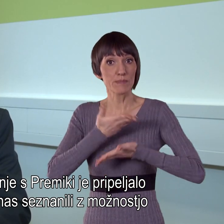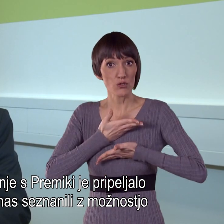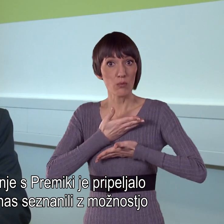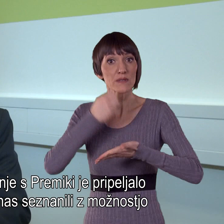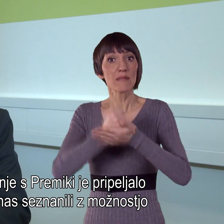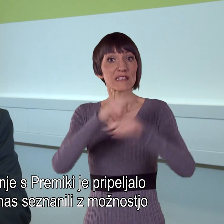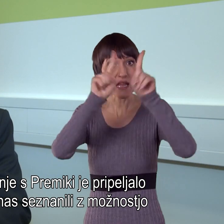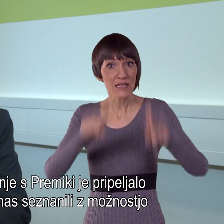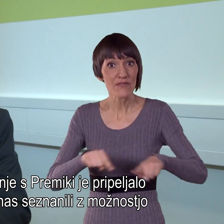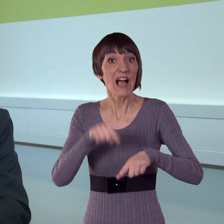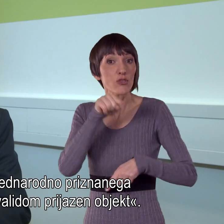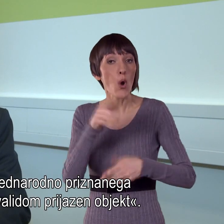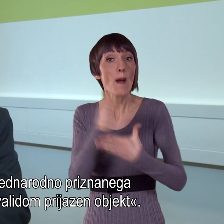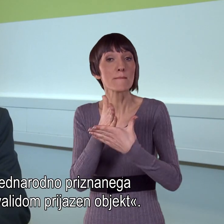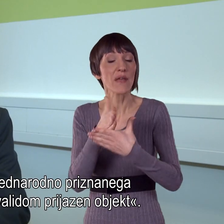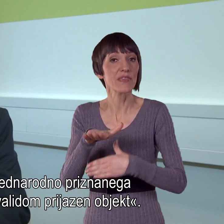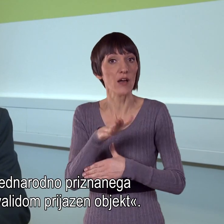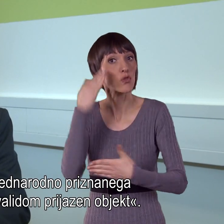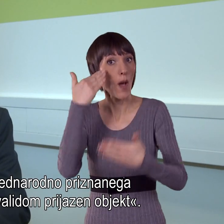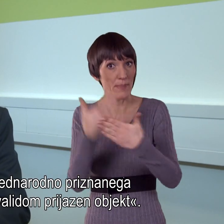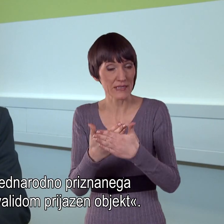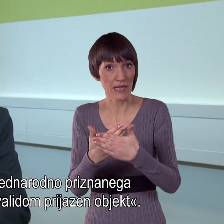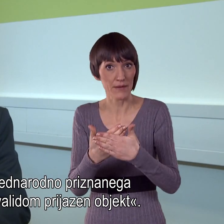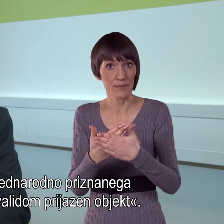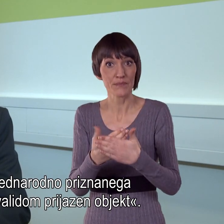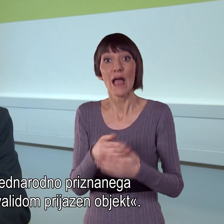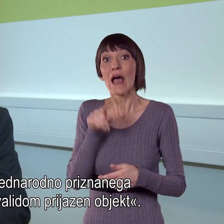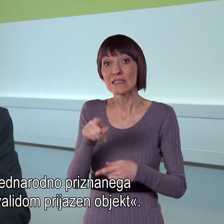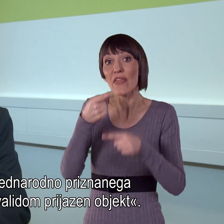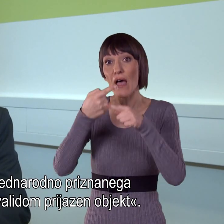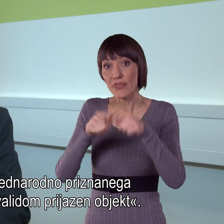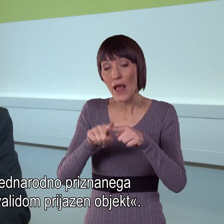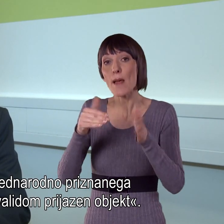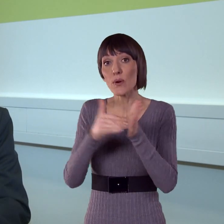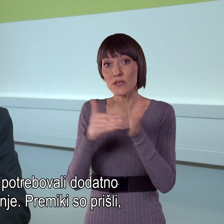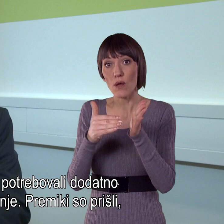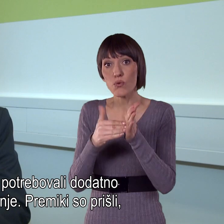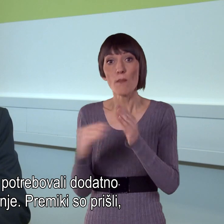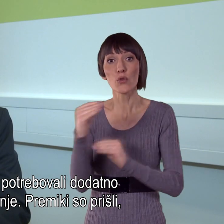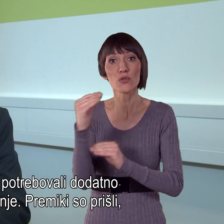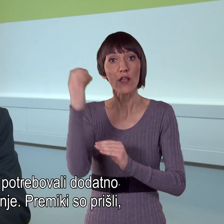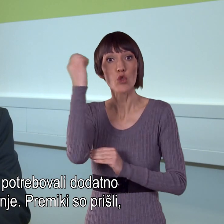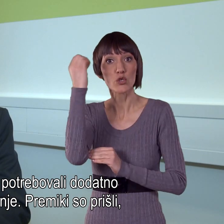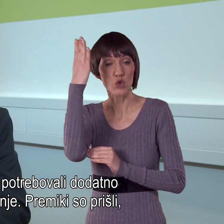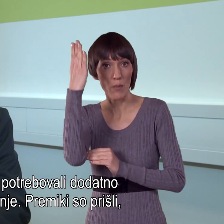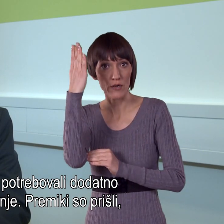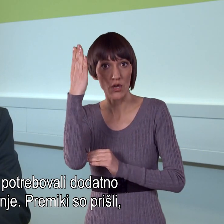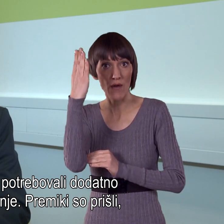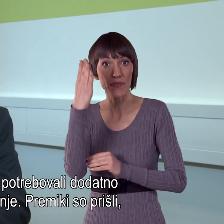tudi mednarodno priznan in veljaven. Za ta del smo pa seveda potrebovali dodatno izobraževanje.